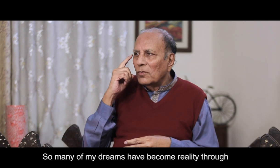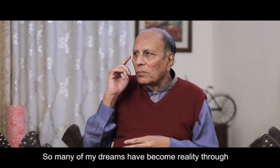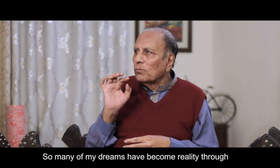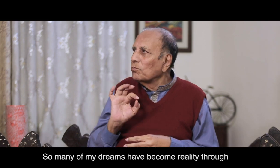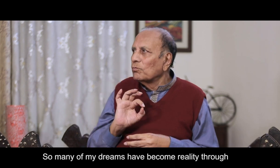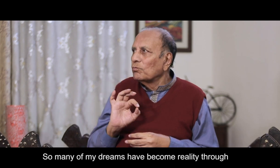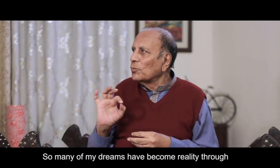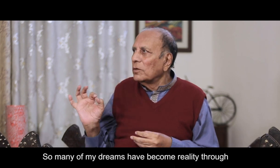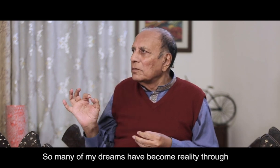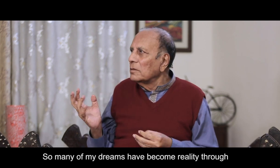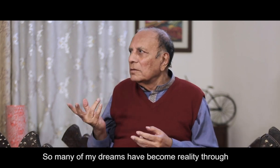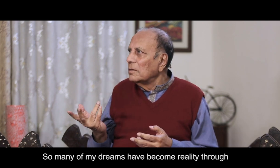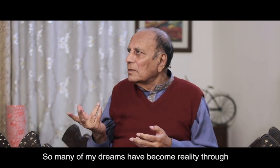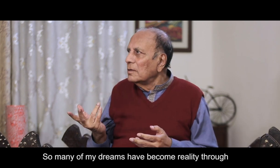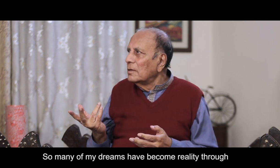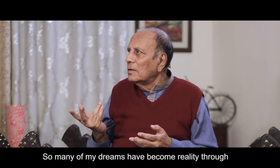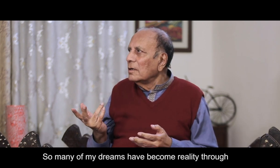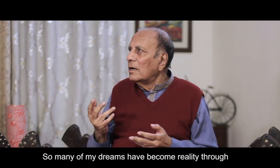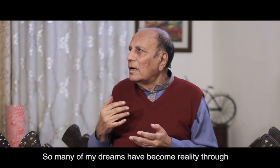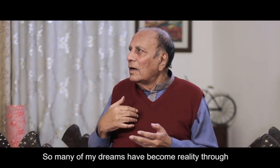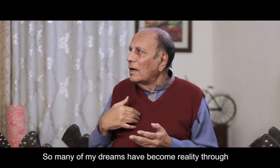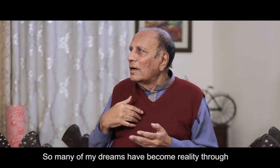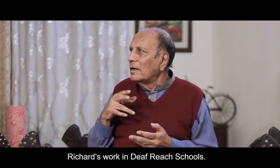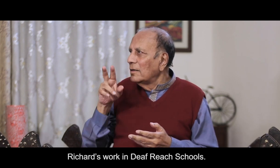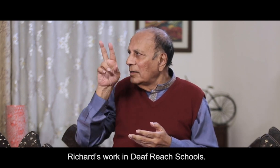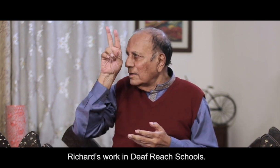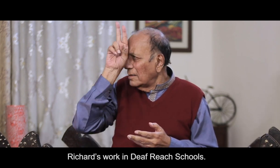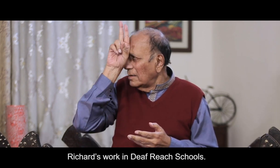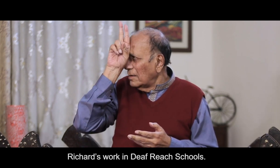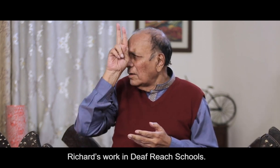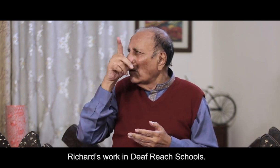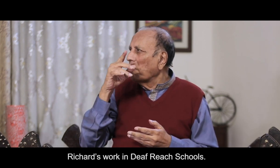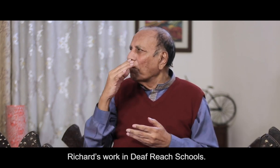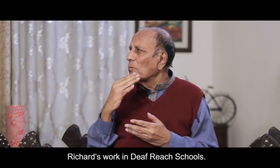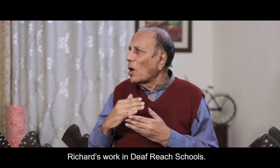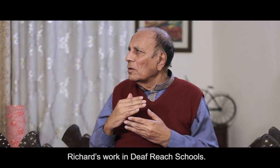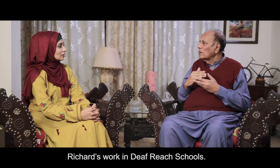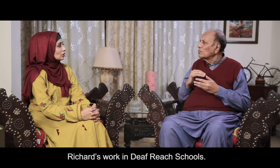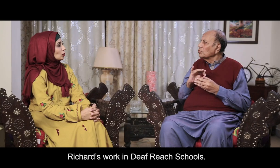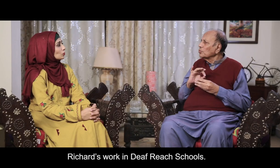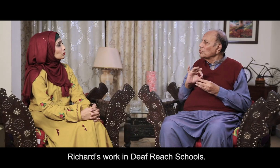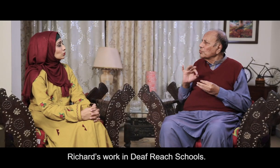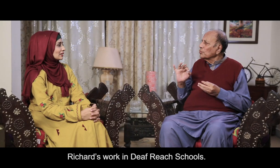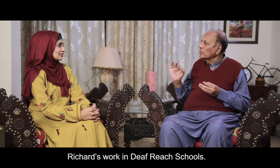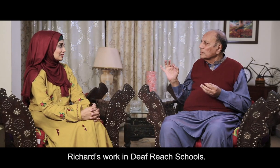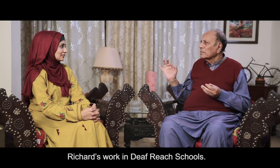मैं बहुत कुछ सोचता था लेकिन माशाल्लाह वो सारे ख्वाब रिचर्ड ने पूरे कर दिए